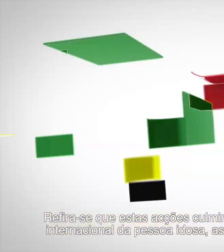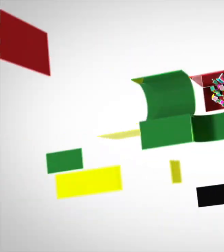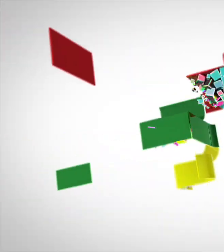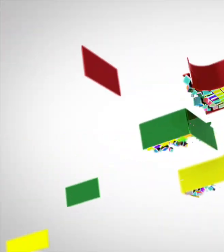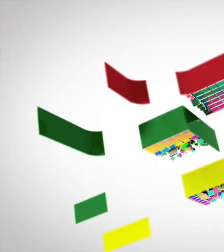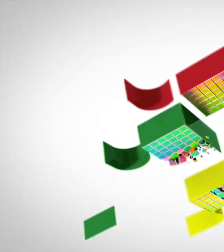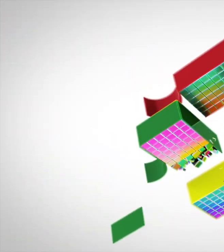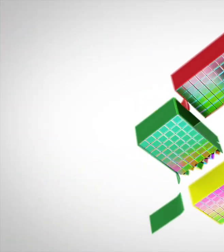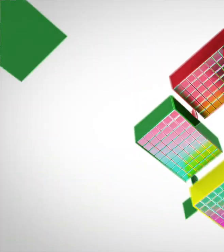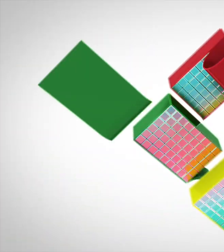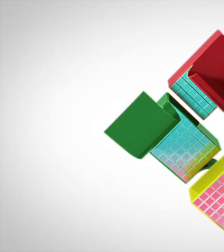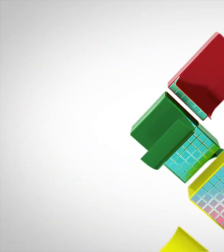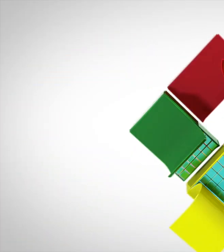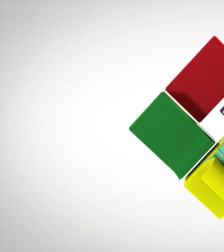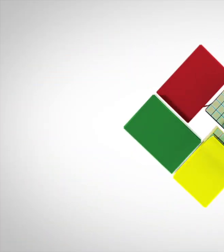outubro.